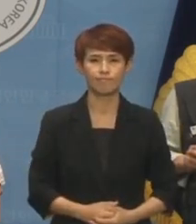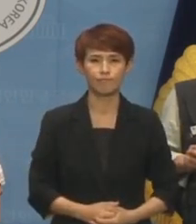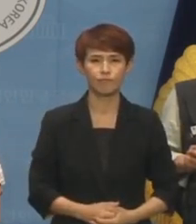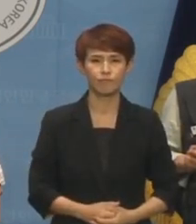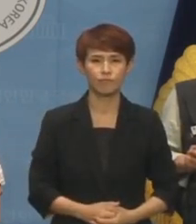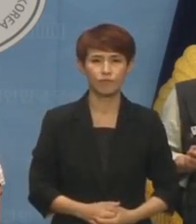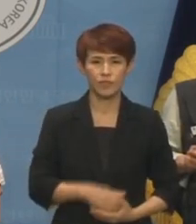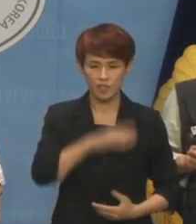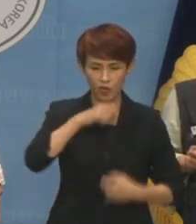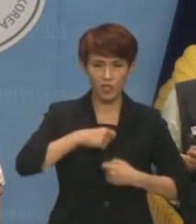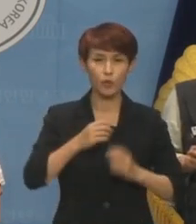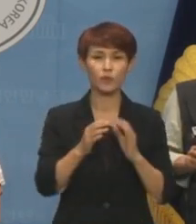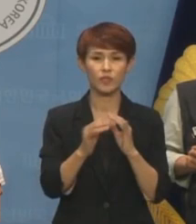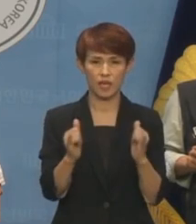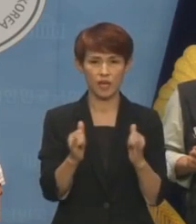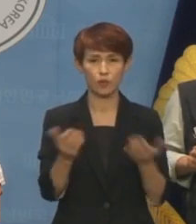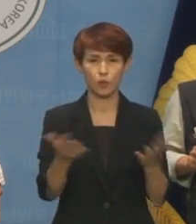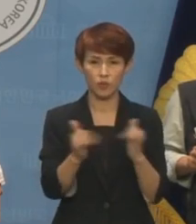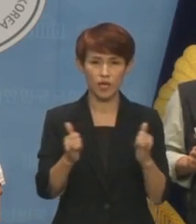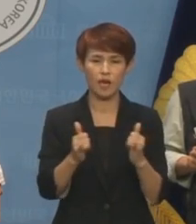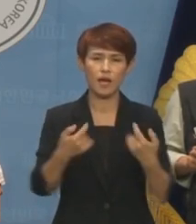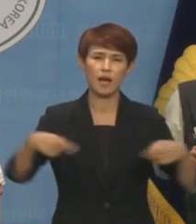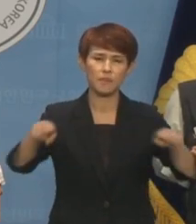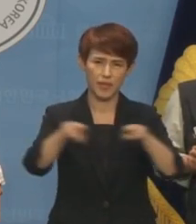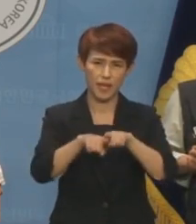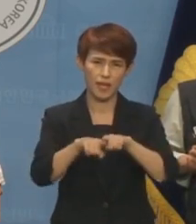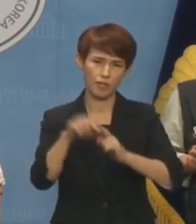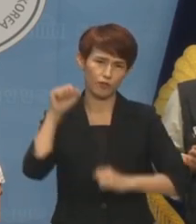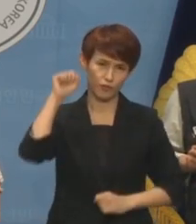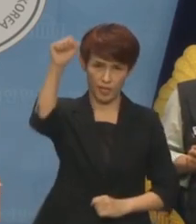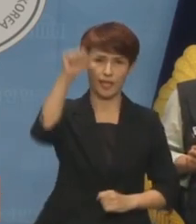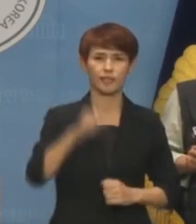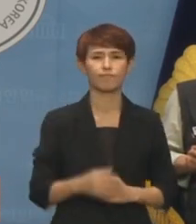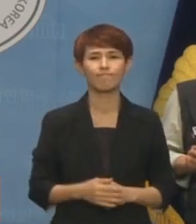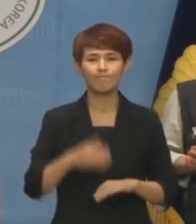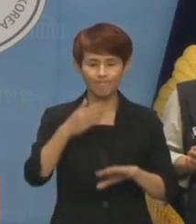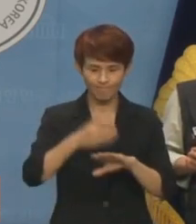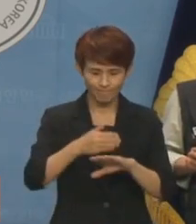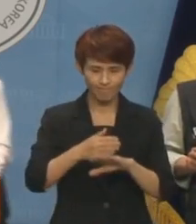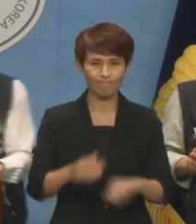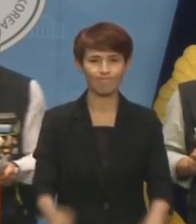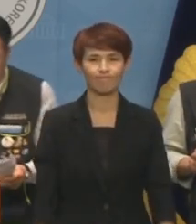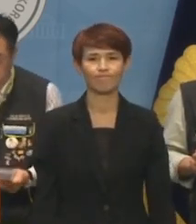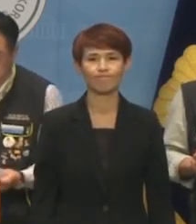전환, 노동자, 시민의 힘으로 함께 투쟁하겠습니다. 감사합니다.